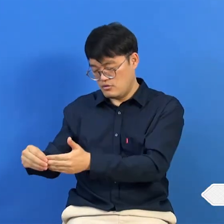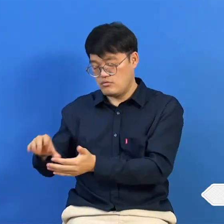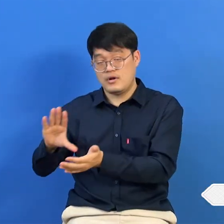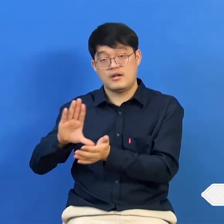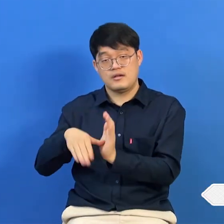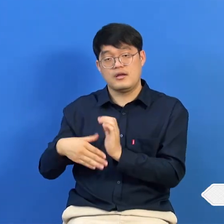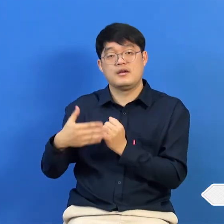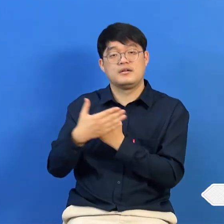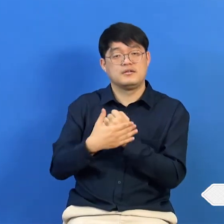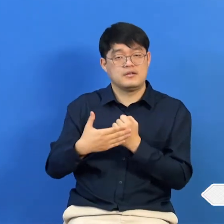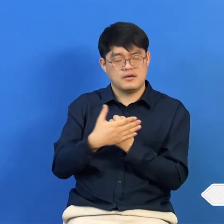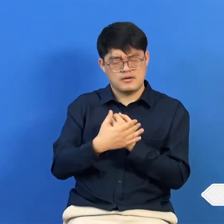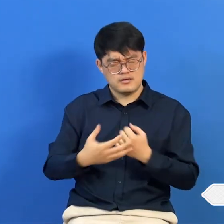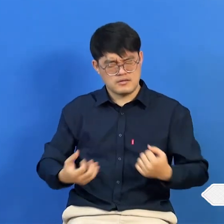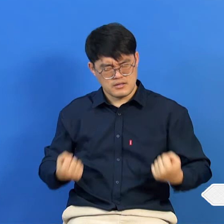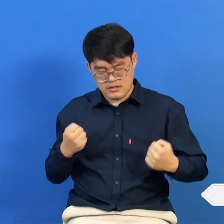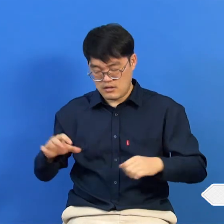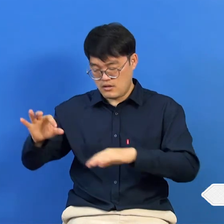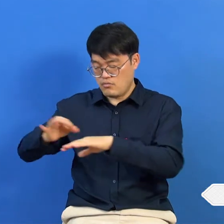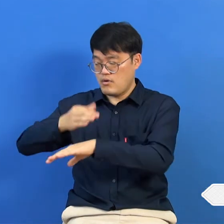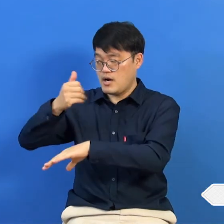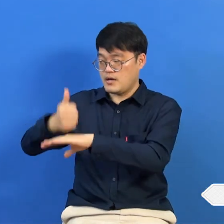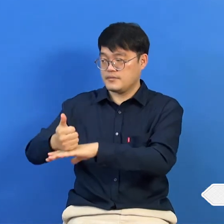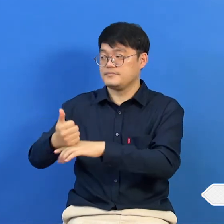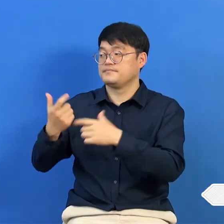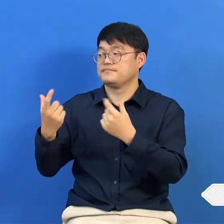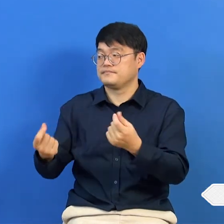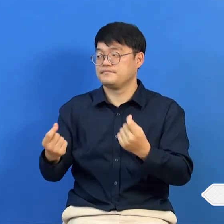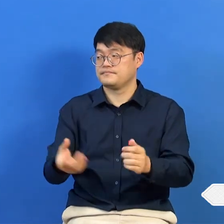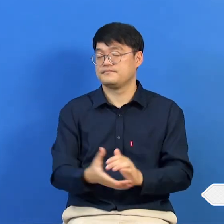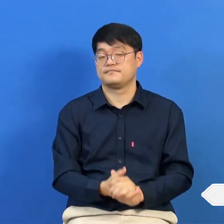강력하게 왕노릇하면서 역사합니다.